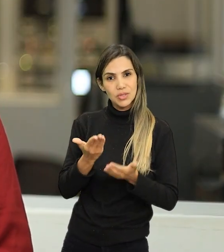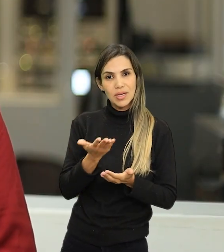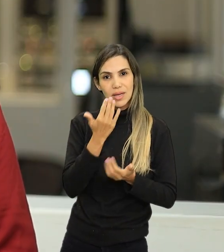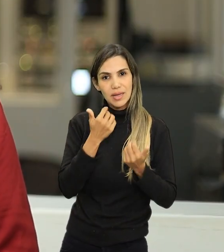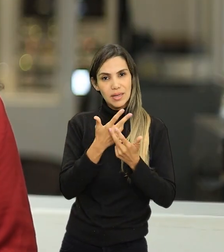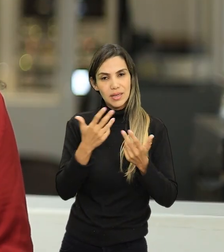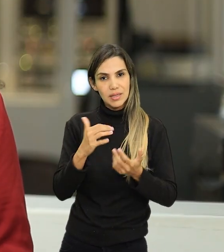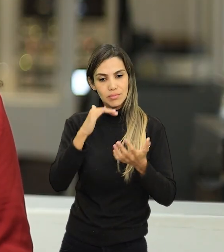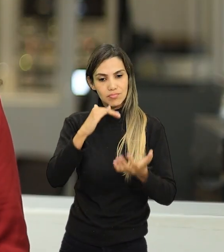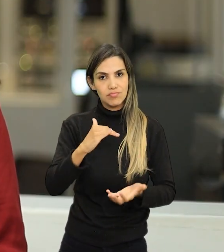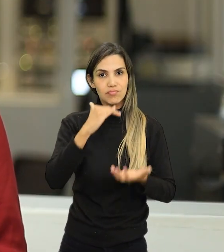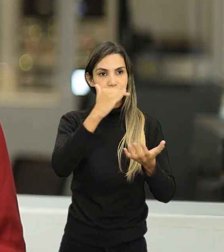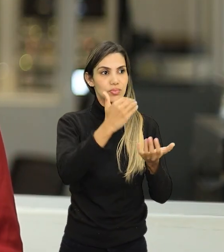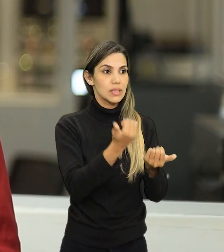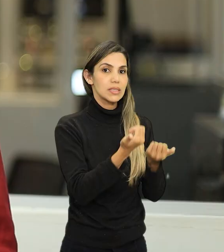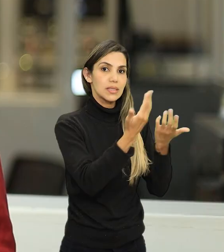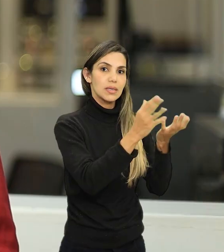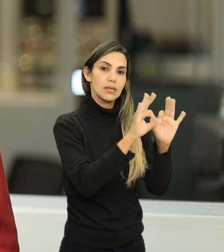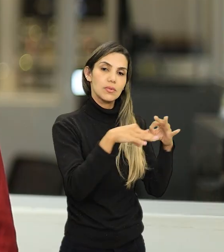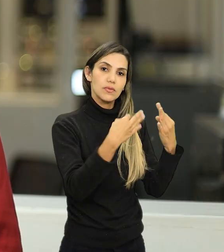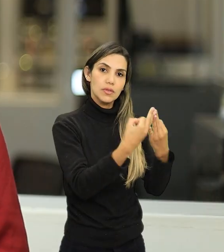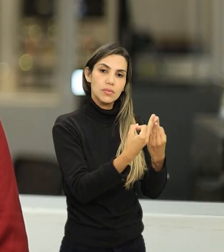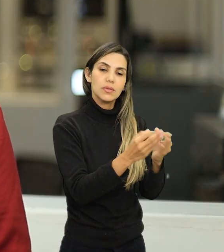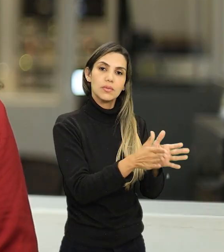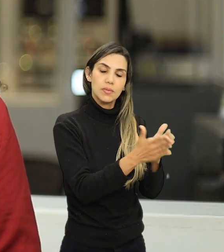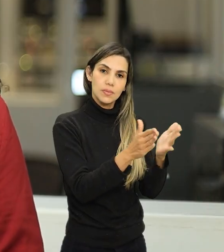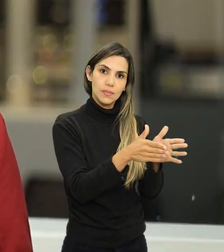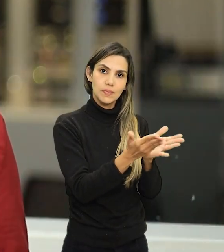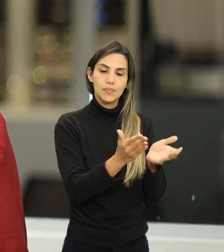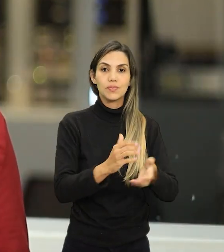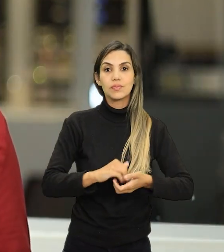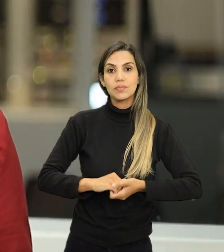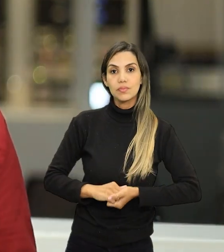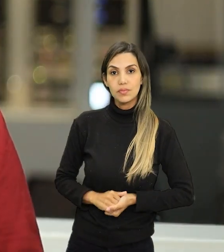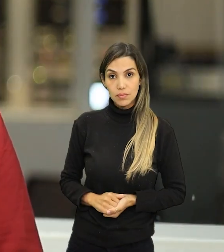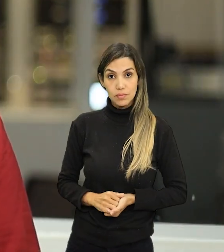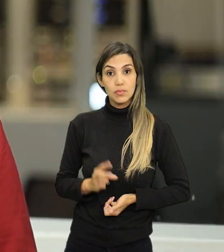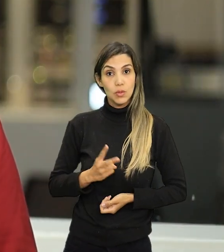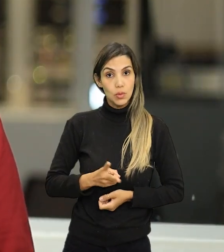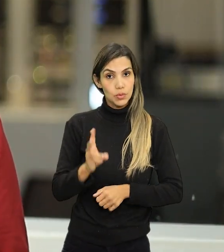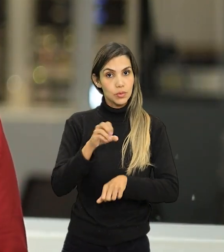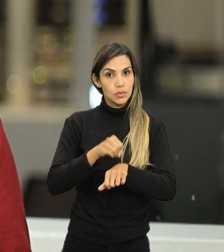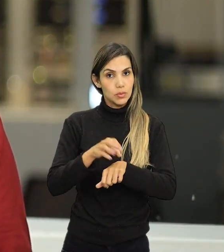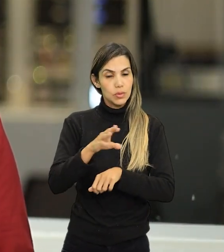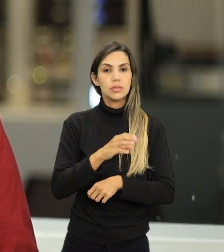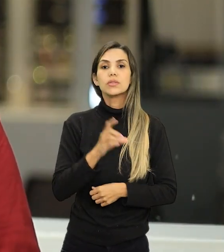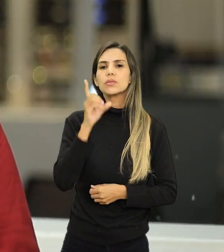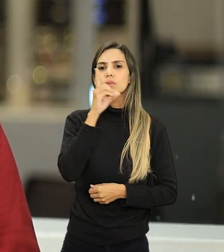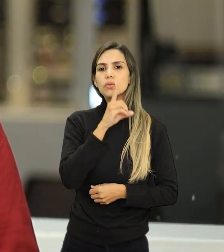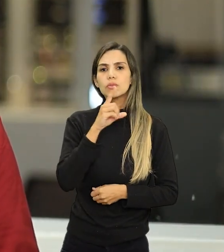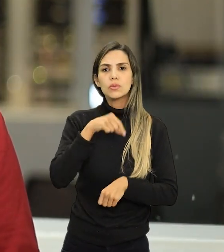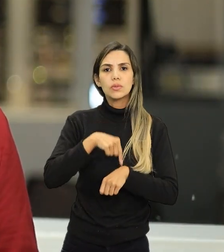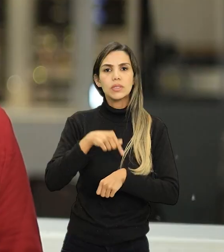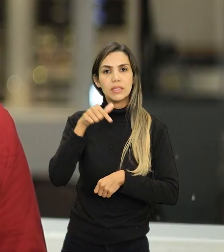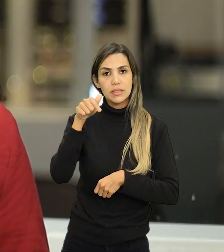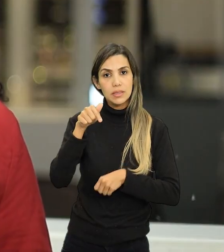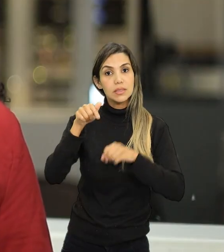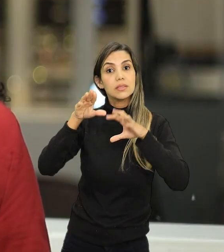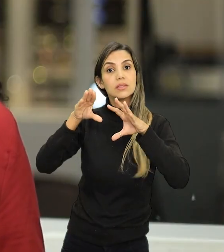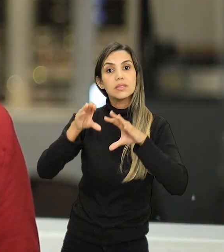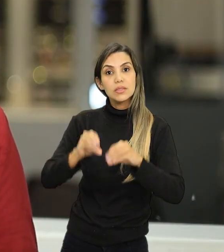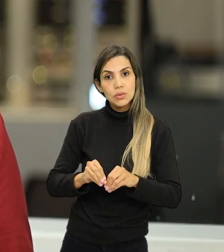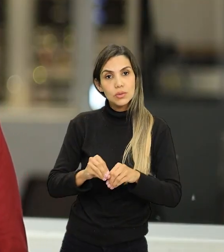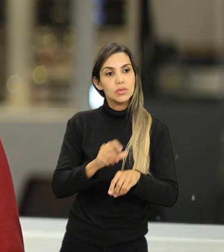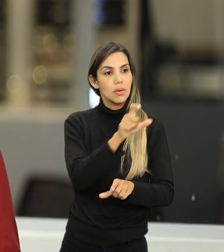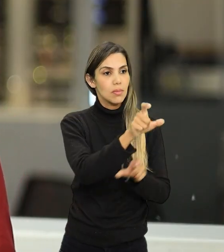não perecível que vai ser destinado a famílias carentes. Seguindo com a nossa agenda, no domingo, a partir das 7 horas da